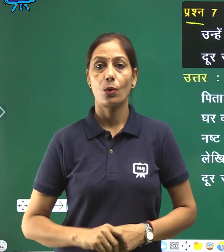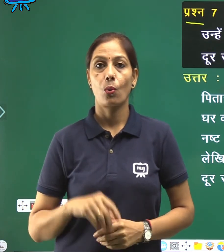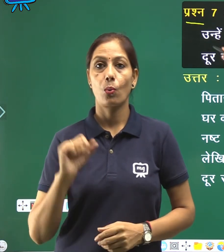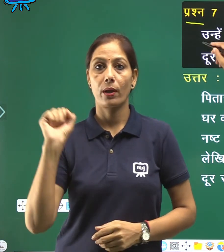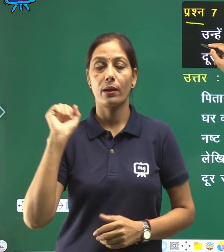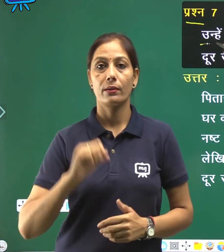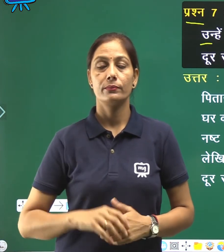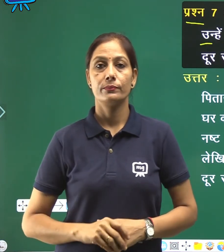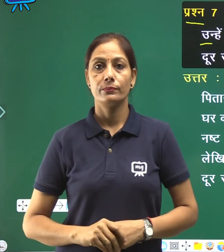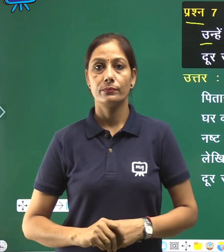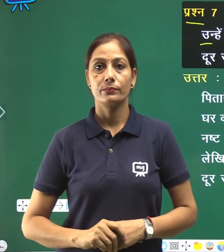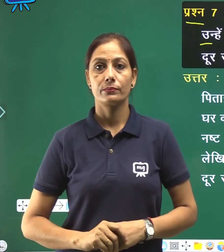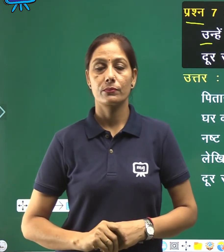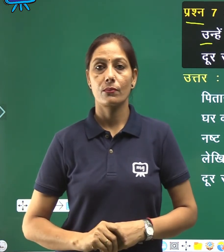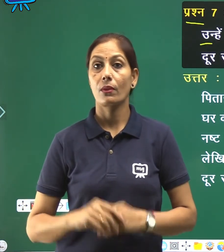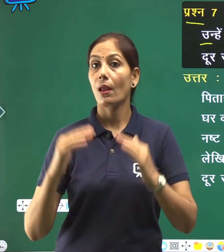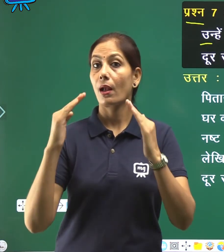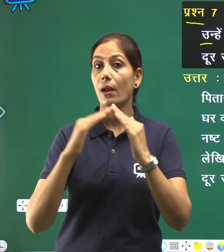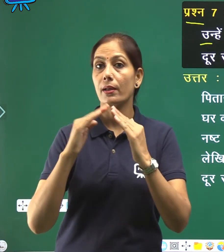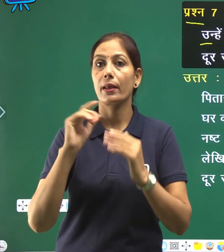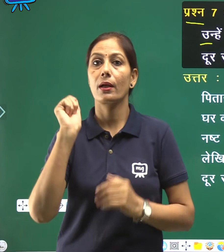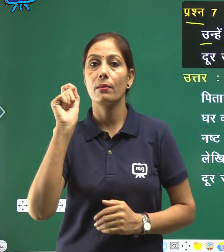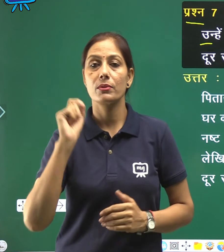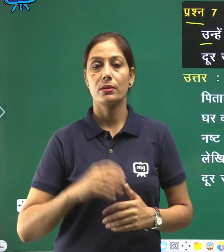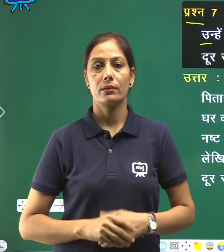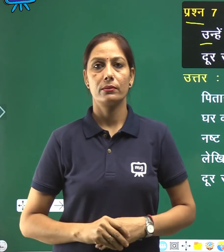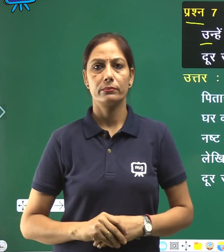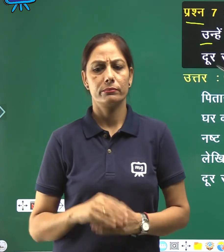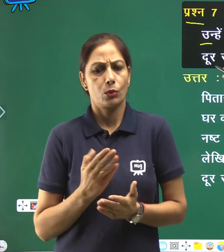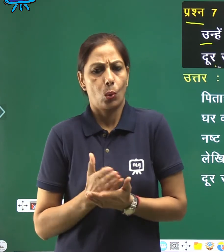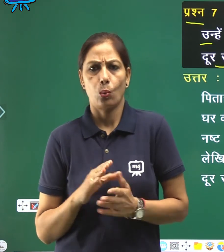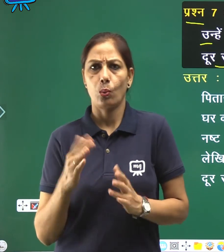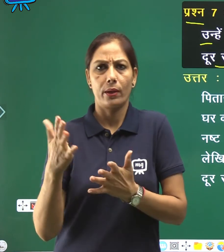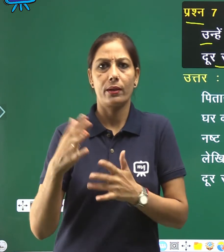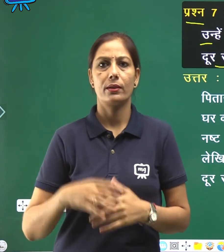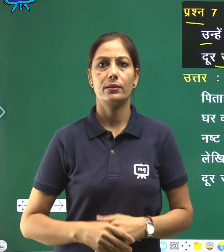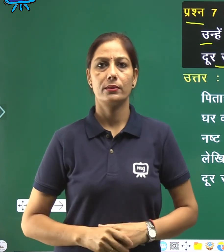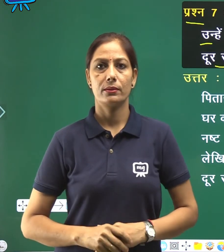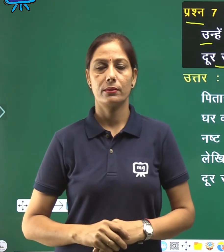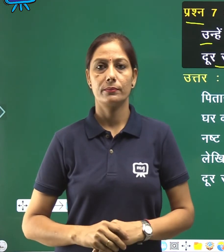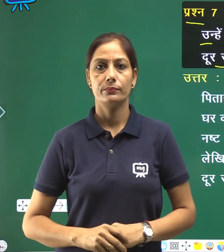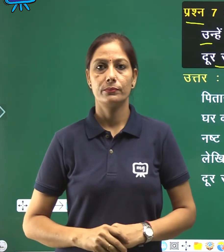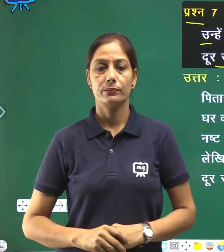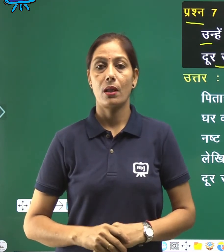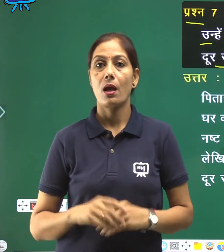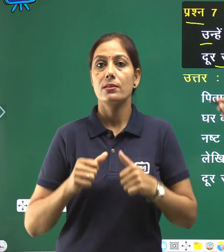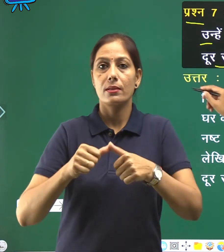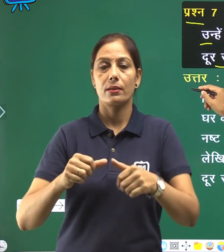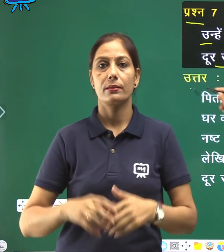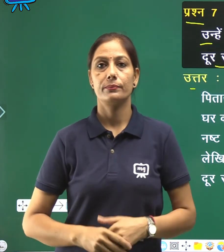उन्हें घर के कार्य से क्यों दूर रखना चाहते थे? उत्तर